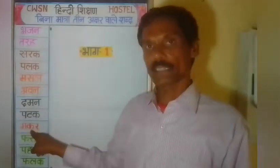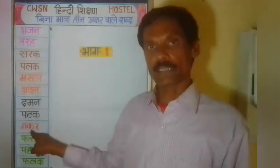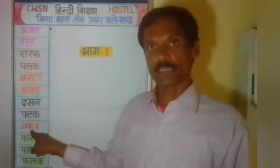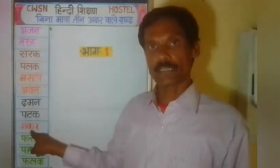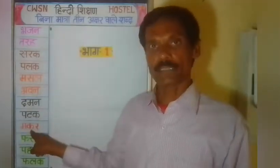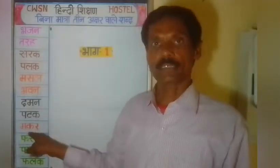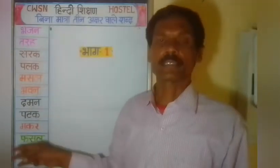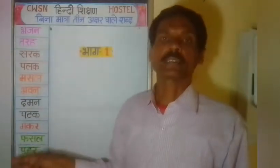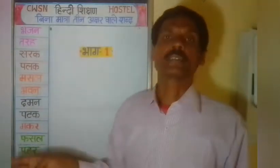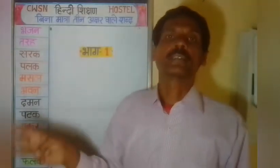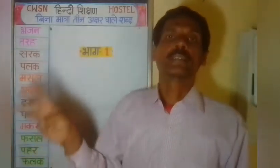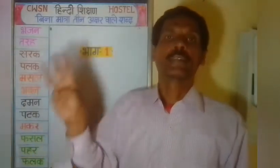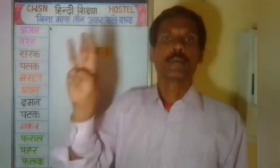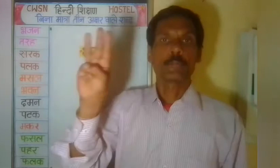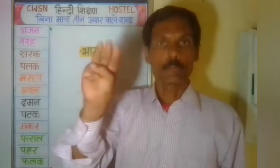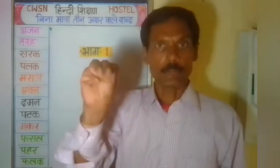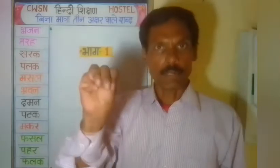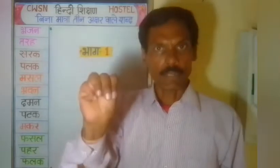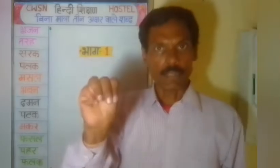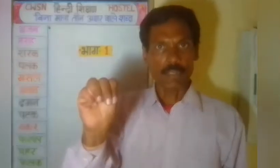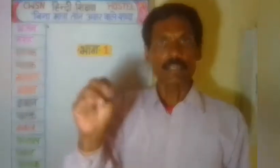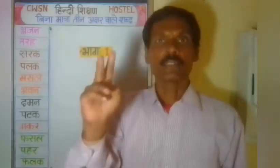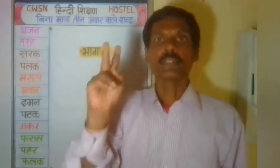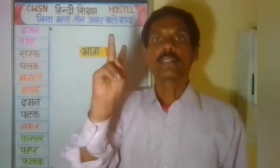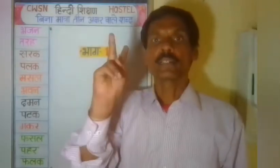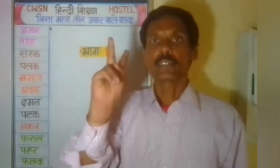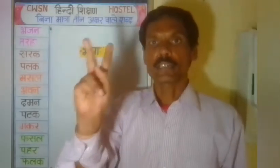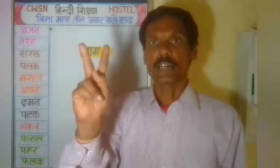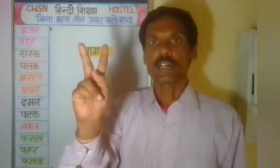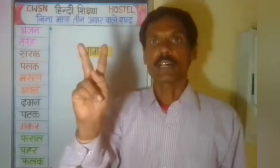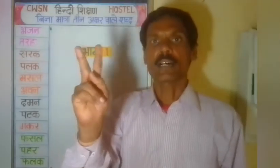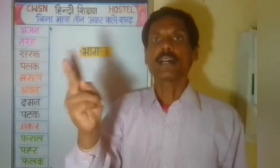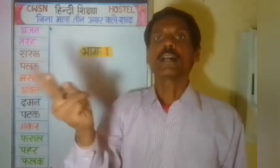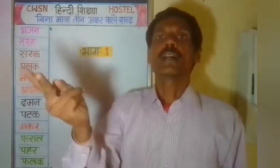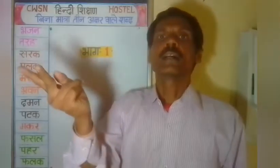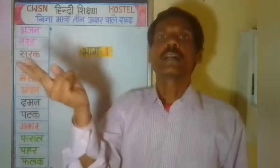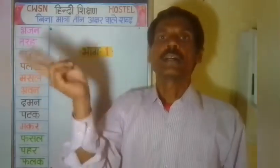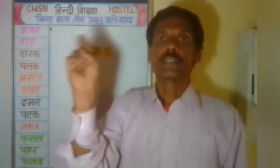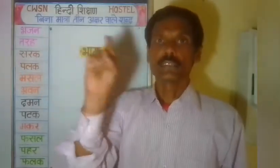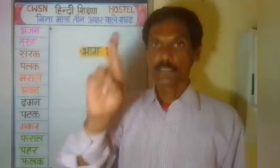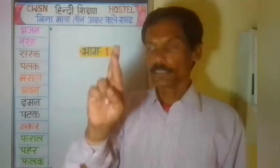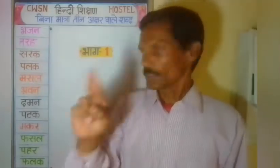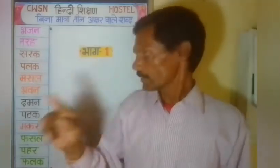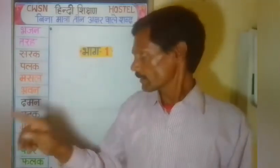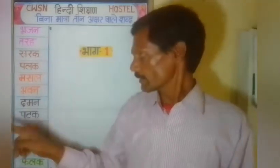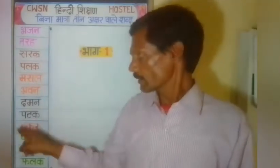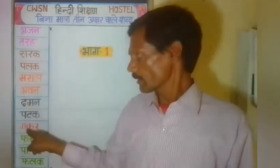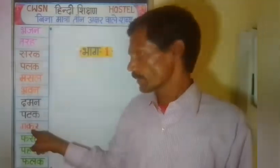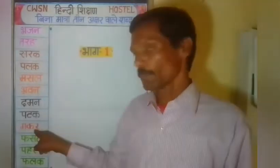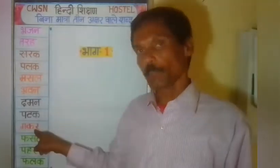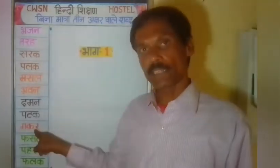मकर, मा का र,